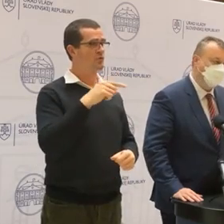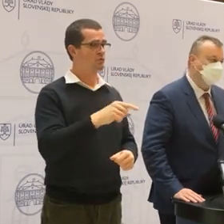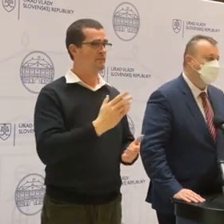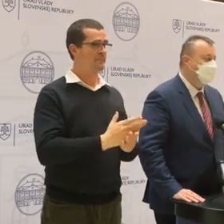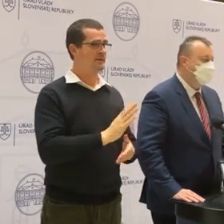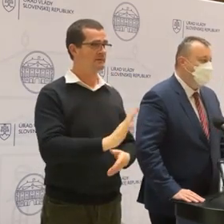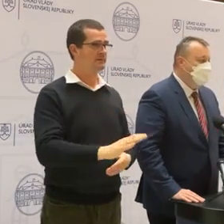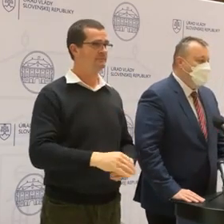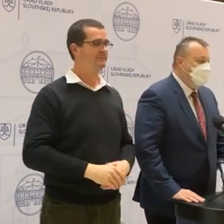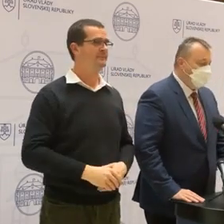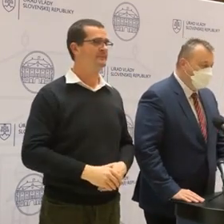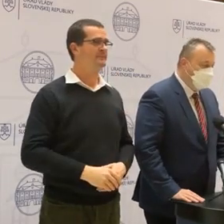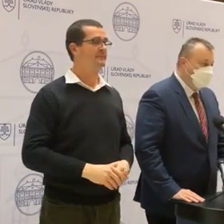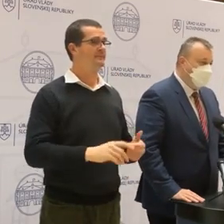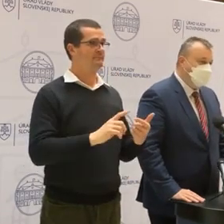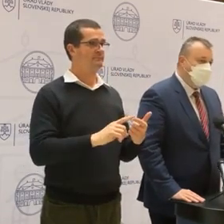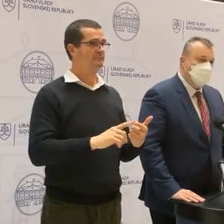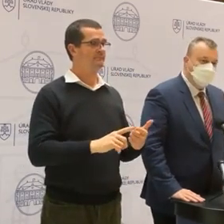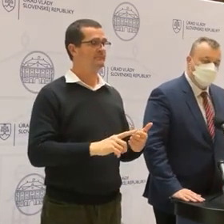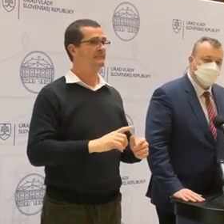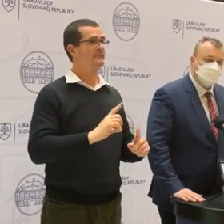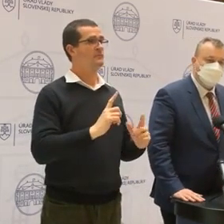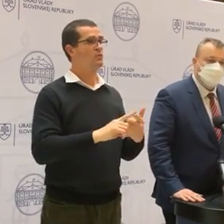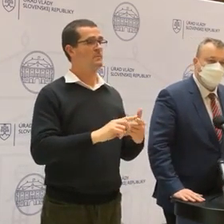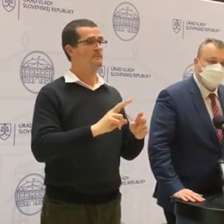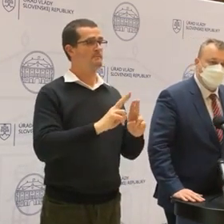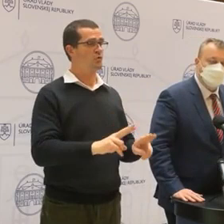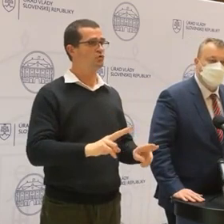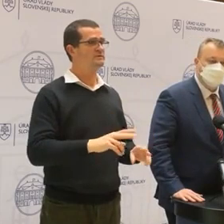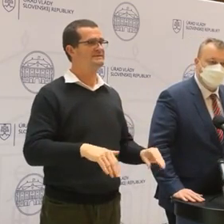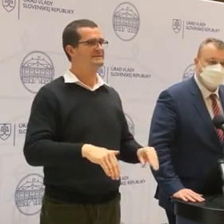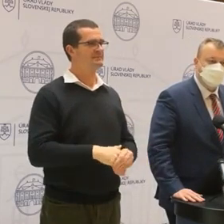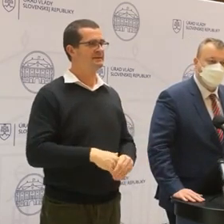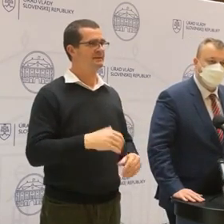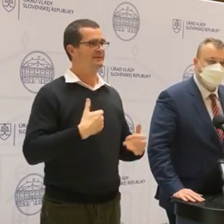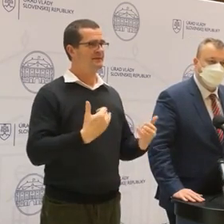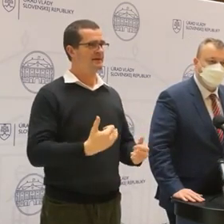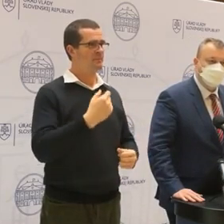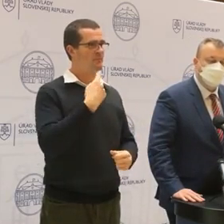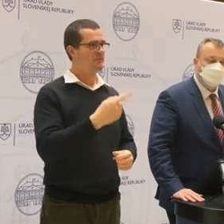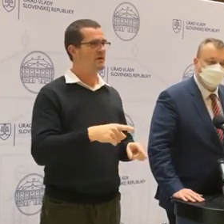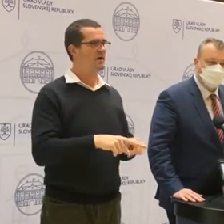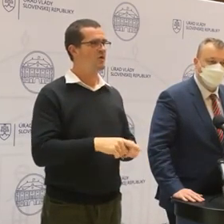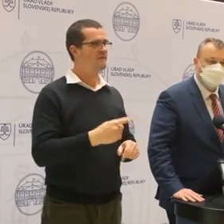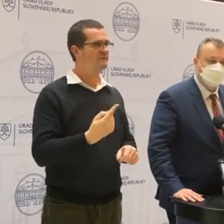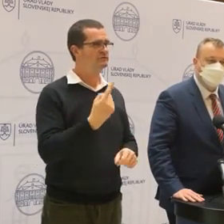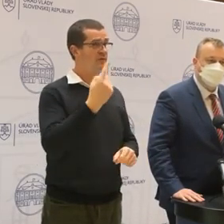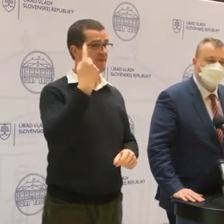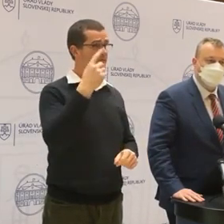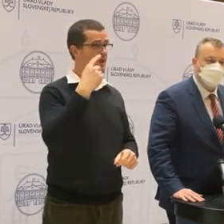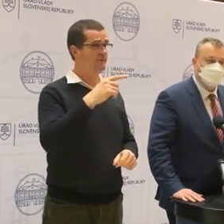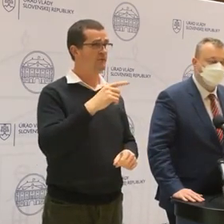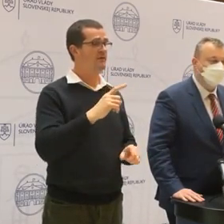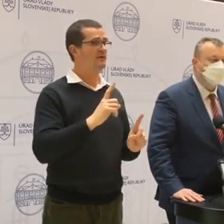sú tam určené. Po druhé, je druhá možnosť pre profesie, ktoré sme zadefinovali ako vysoko